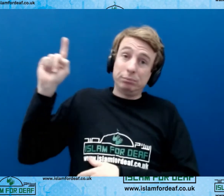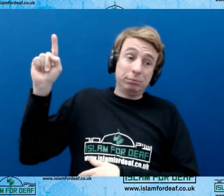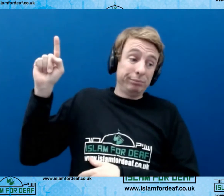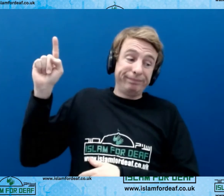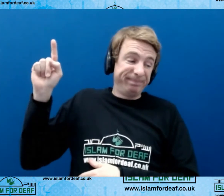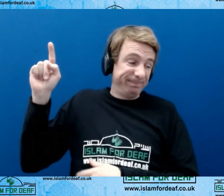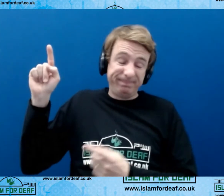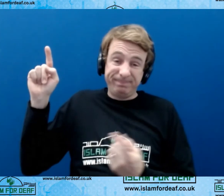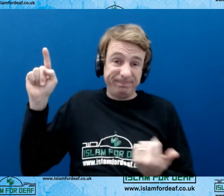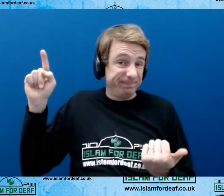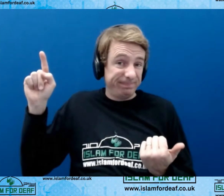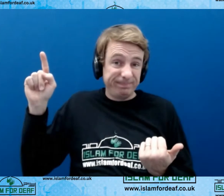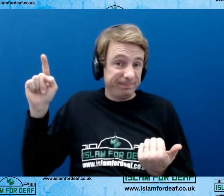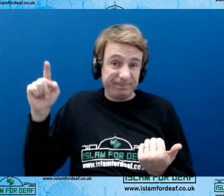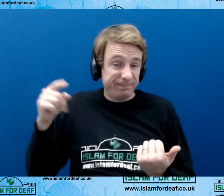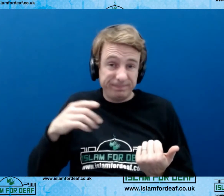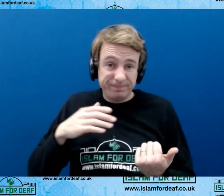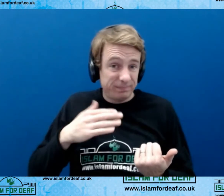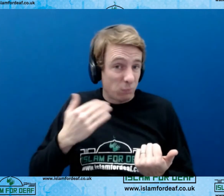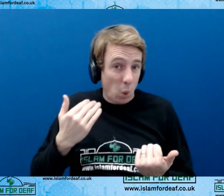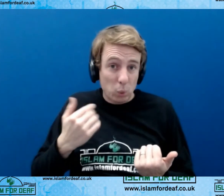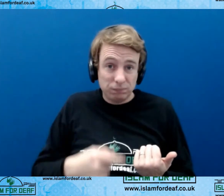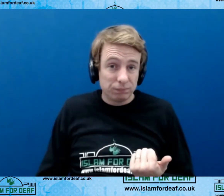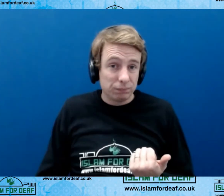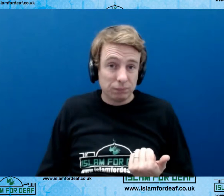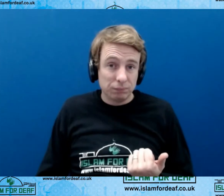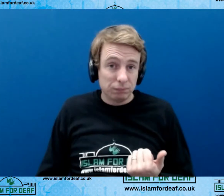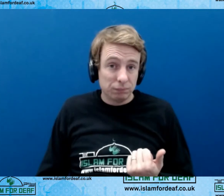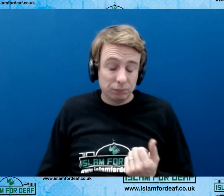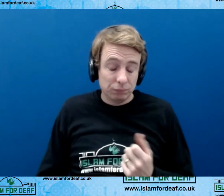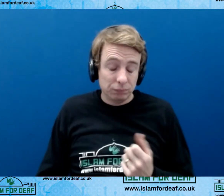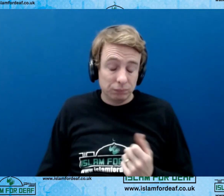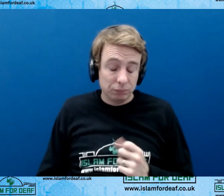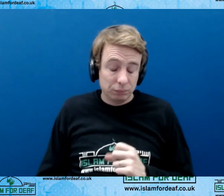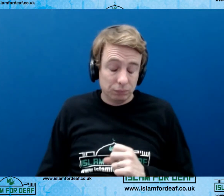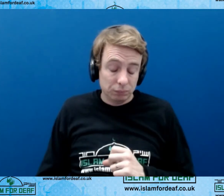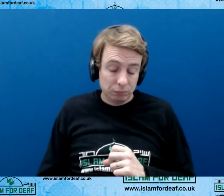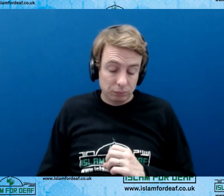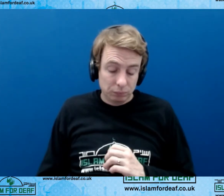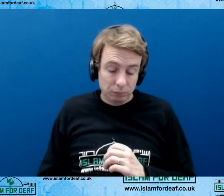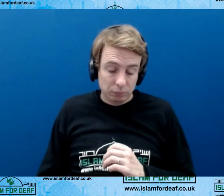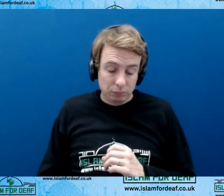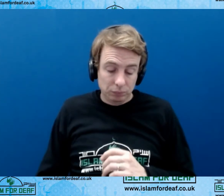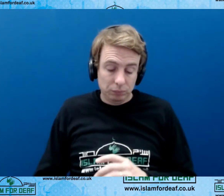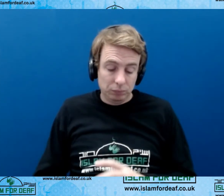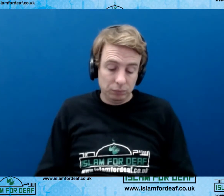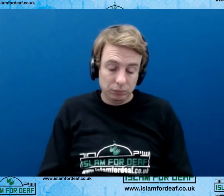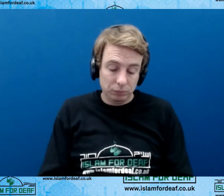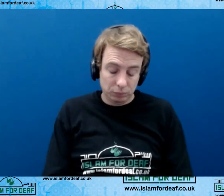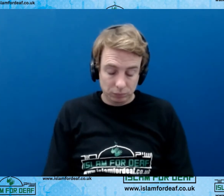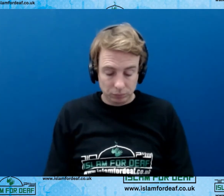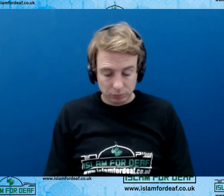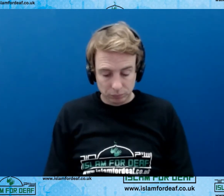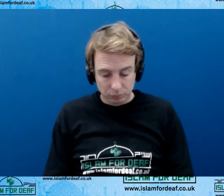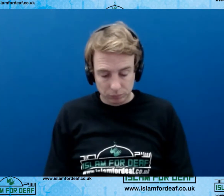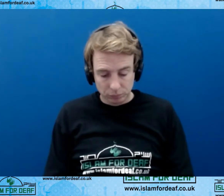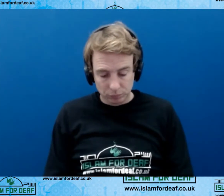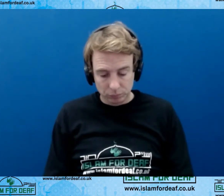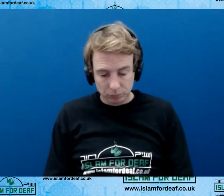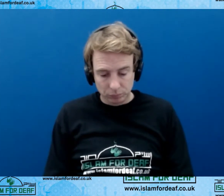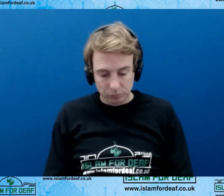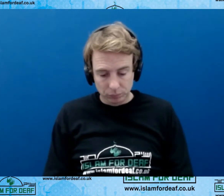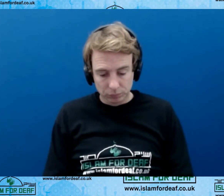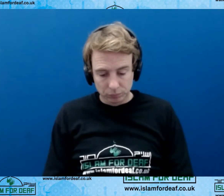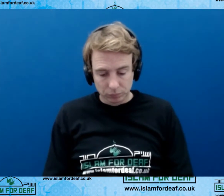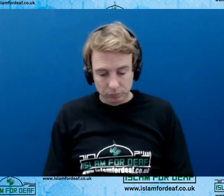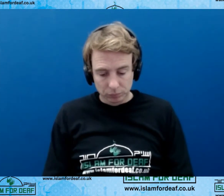من التمر فإذا جاع أكل جزءا منه يد الصنم أو رجل الصنم أو رأس